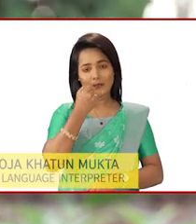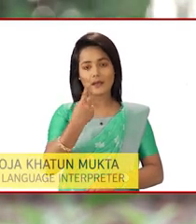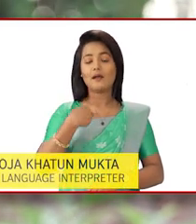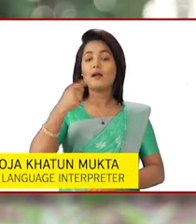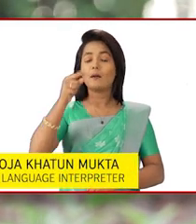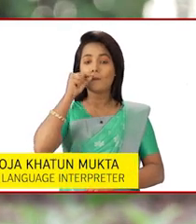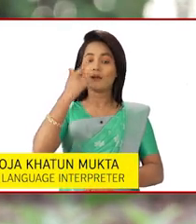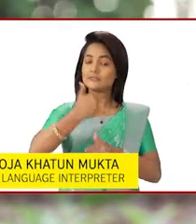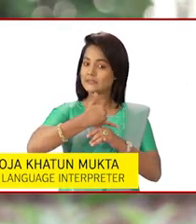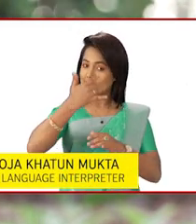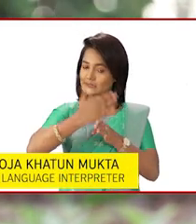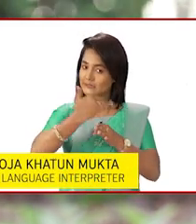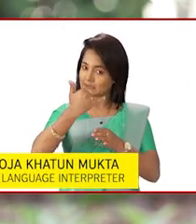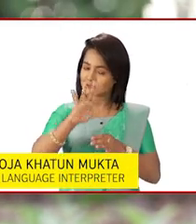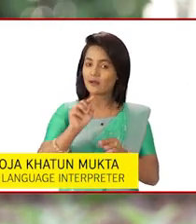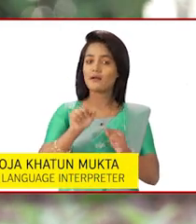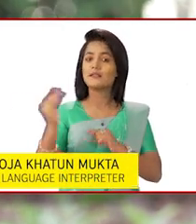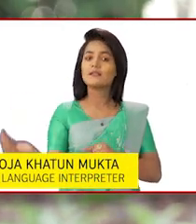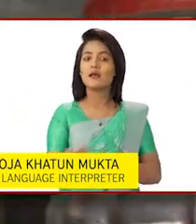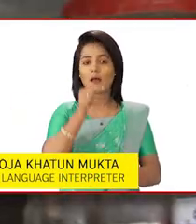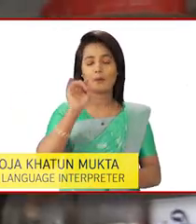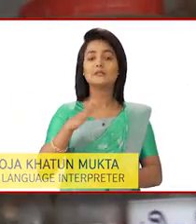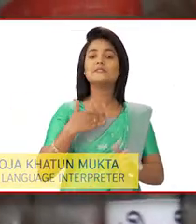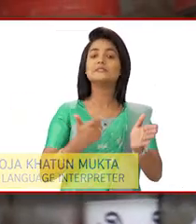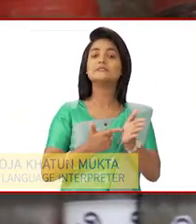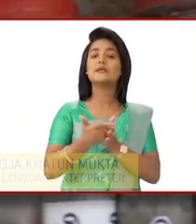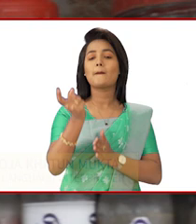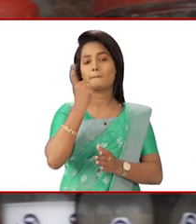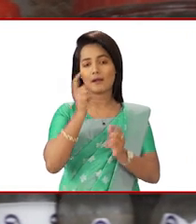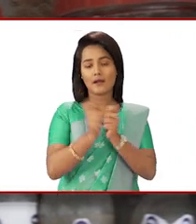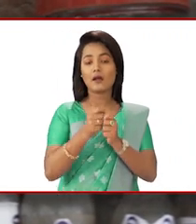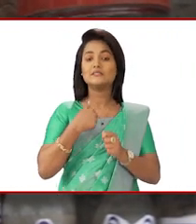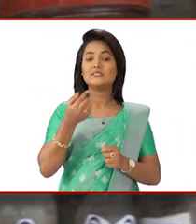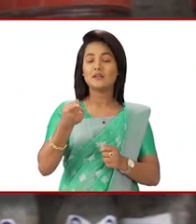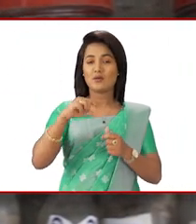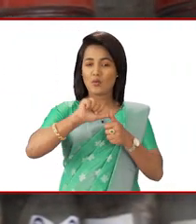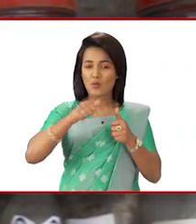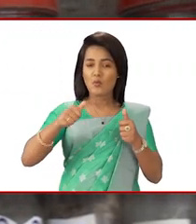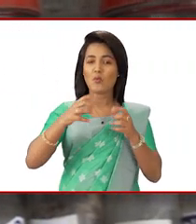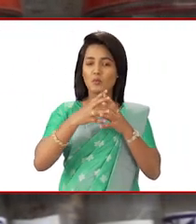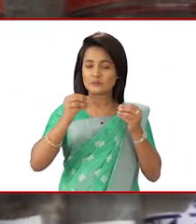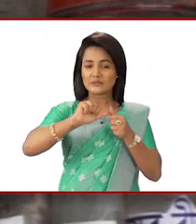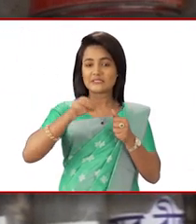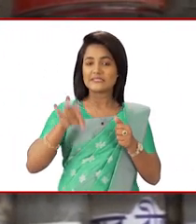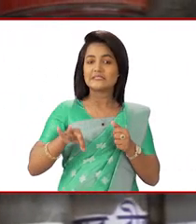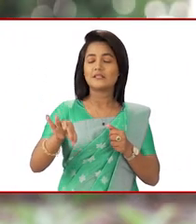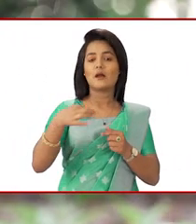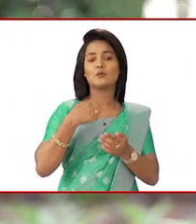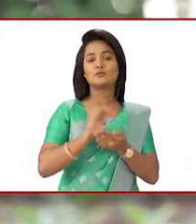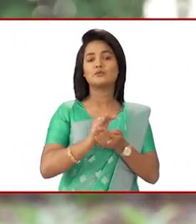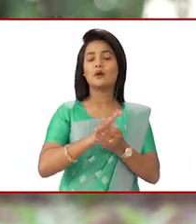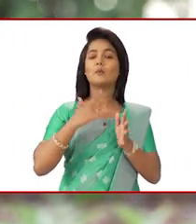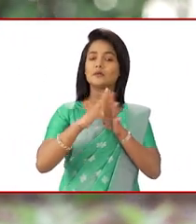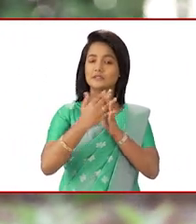নাতি হয়েছে। আমি একজন কৃষাণী, আমি বীজ সংরক্ষণ করি। এই বীজ অন্য অন্য গ্রামে আমি বিতরণ করি।